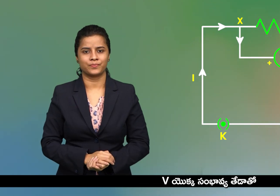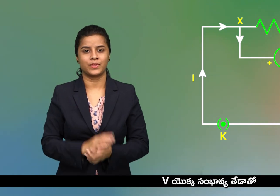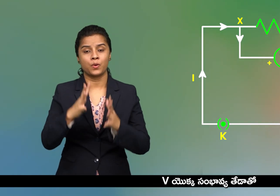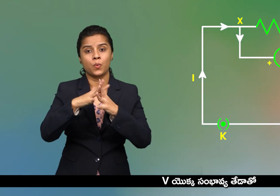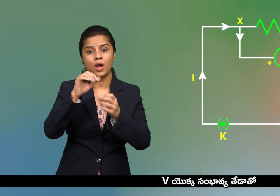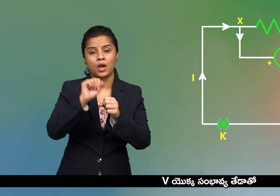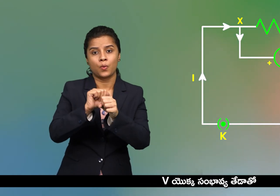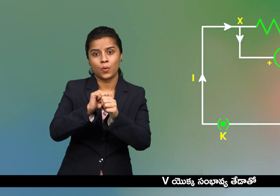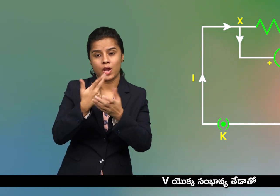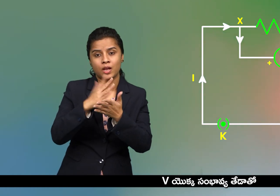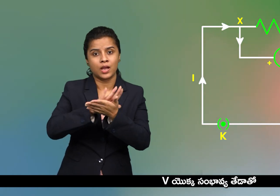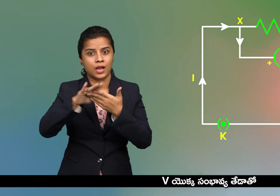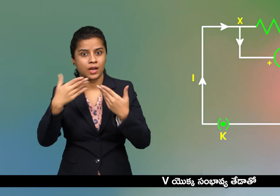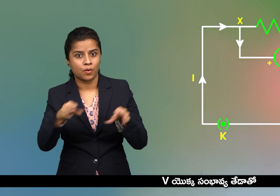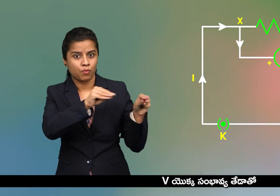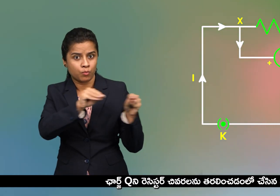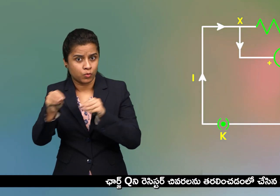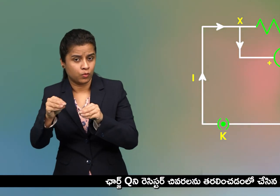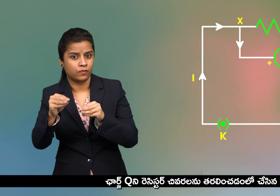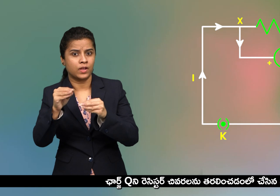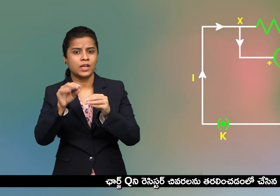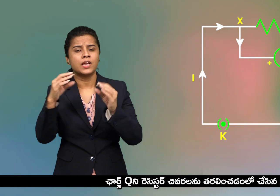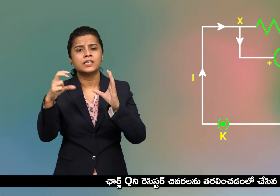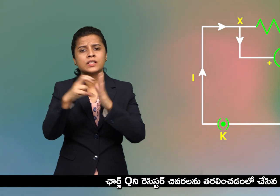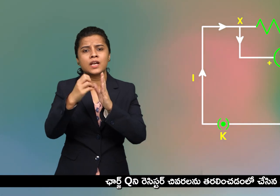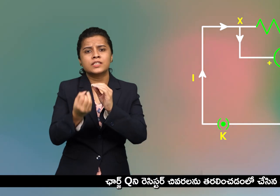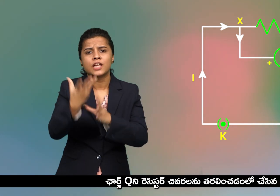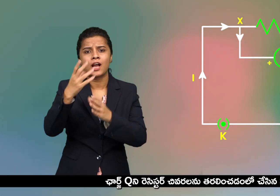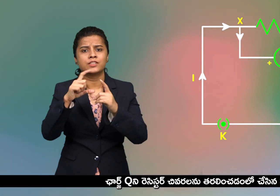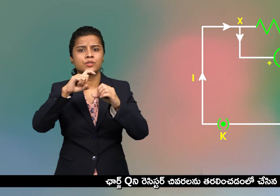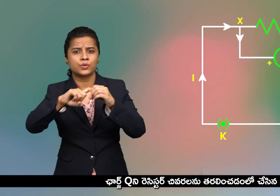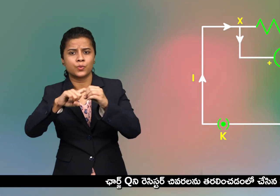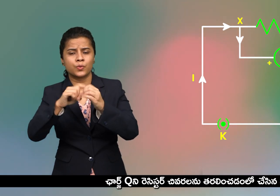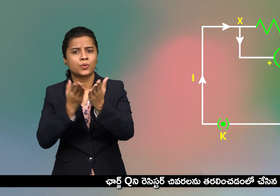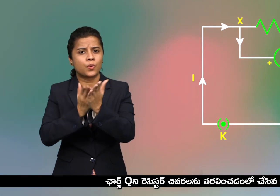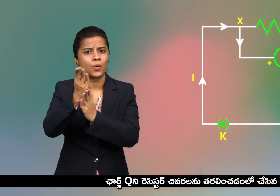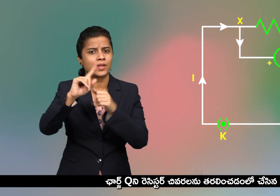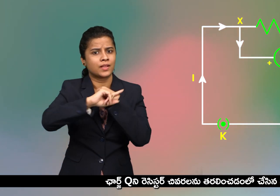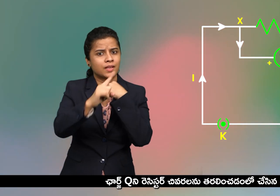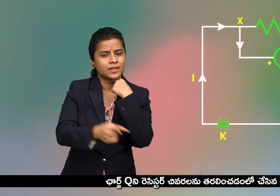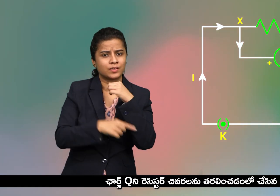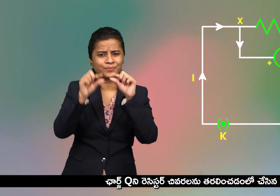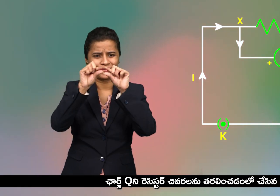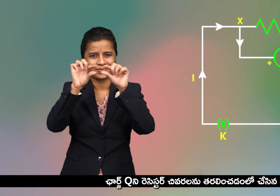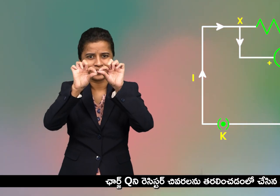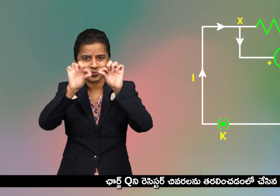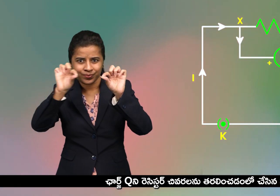V యొక్క సంభావ్య తేడాతో ఛార్జ్ Qని రెసిస్టర్ చివరలను తరలించడంలో చేసిన పని VQ.